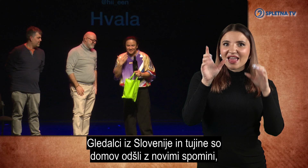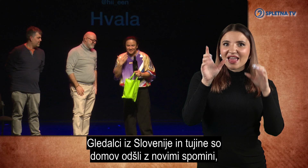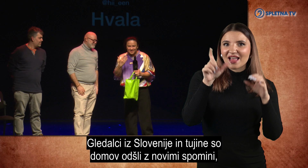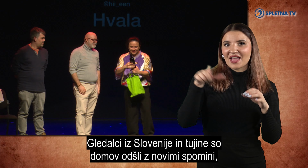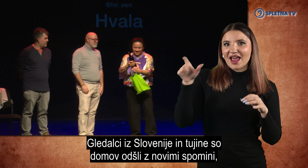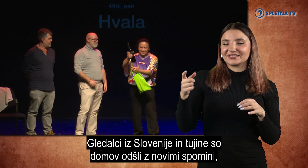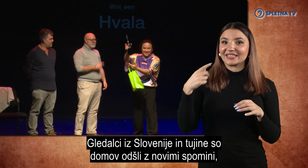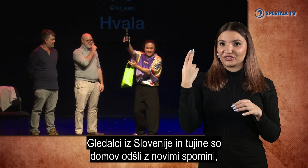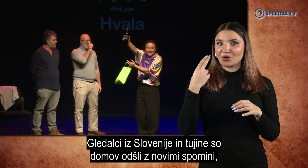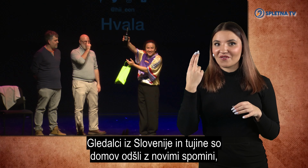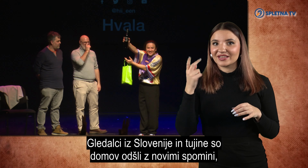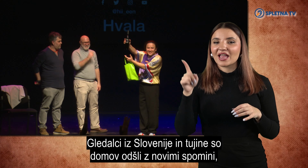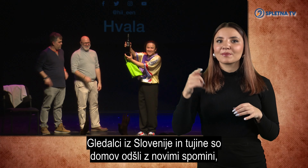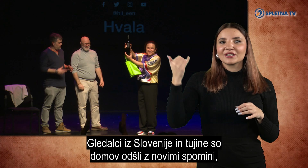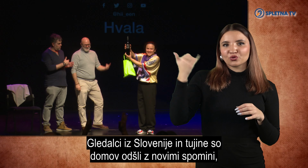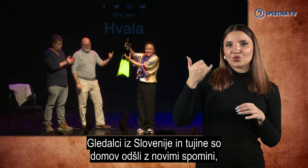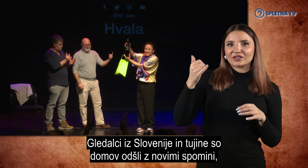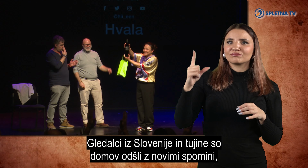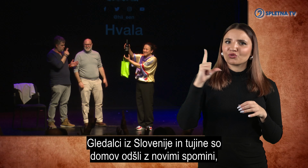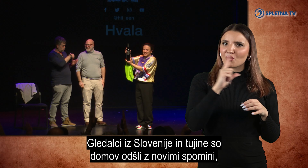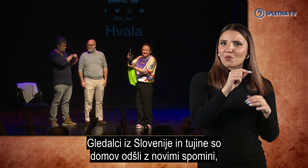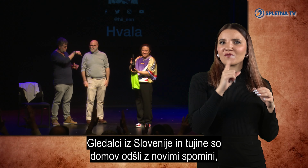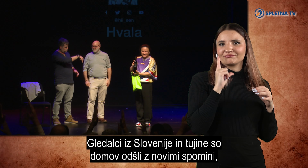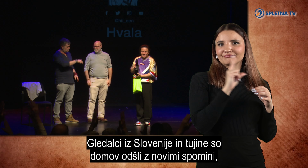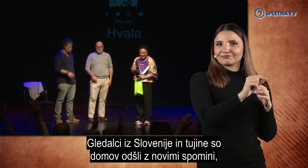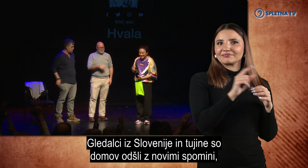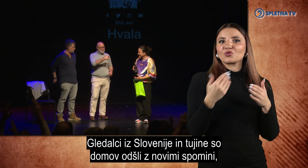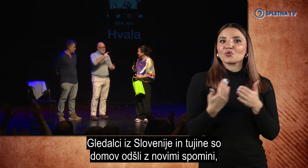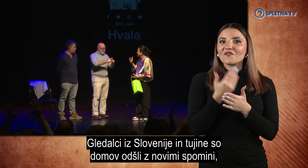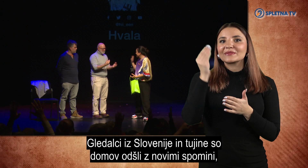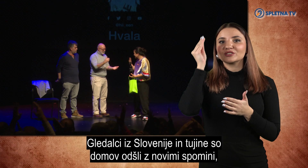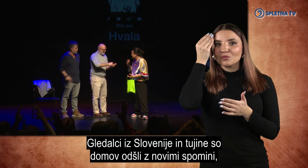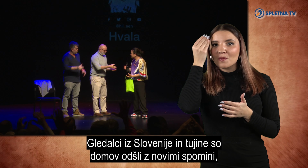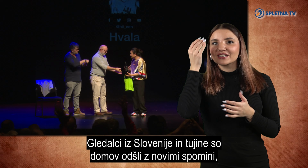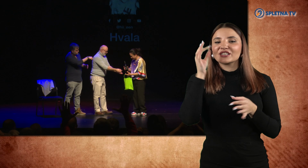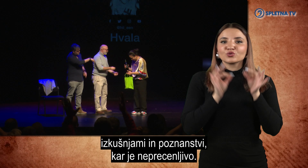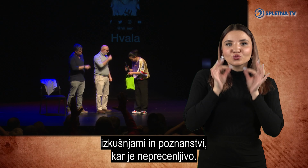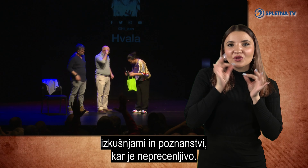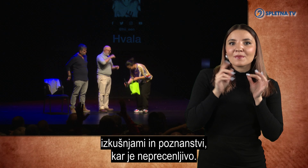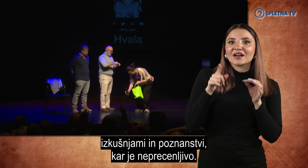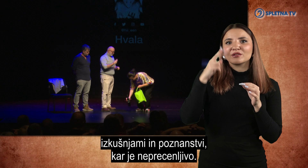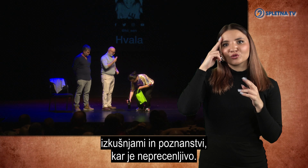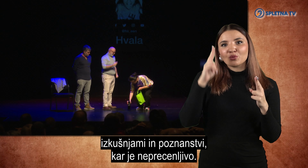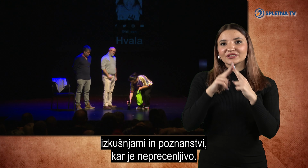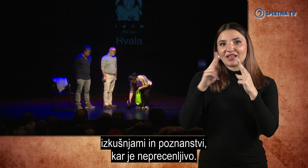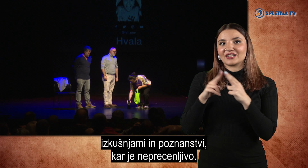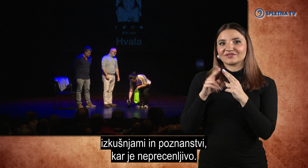iz Slovenije in tujine so domov odšli z novimi spomini, izkušnjami in poznanstvi, kar je neprecenljivo.